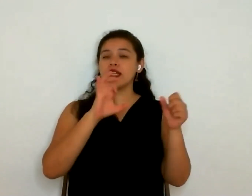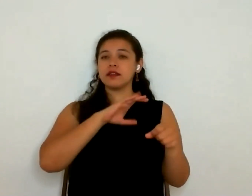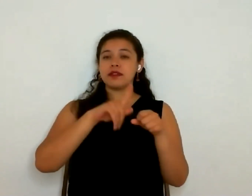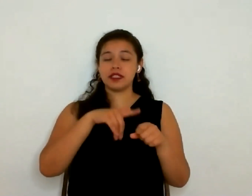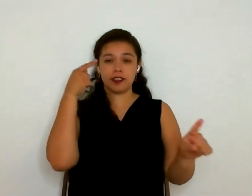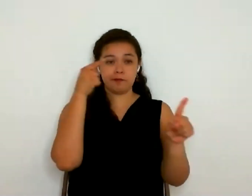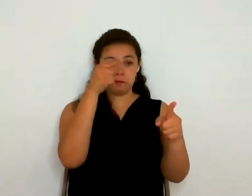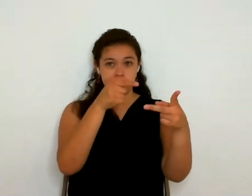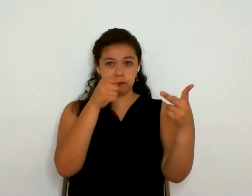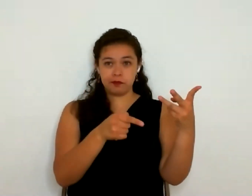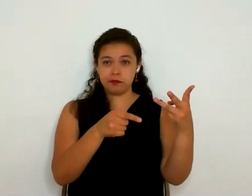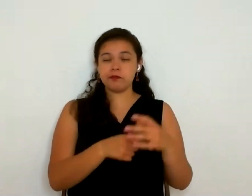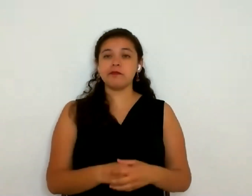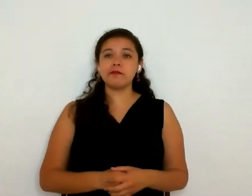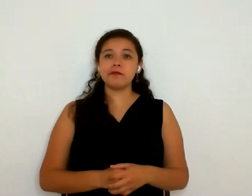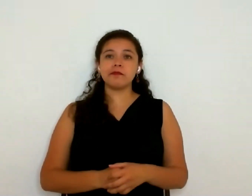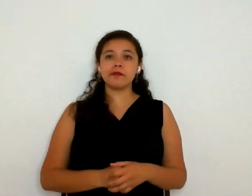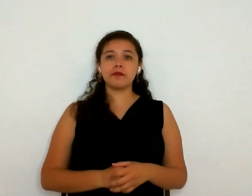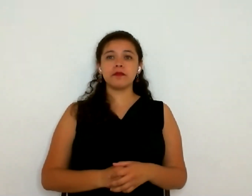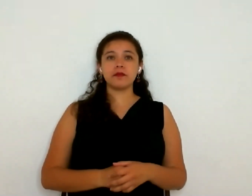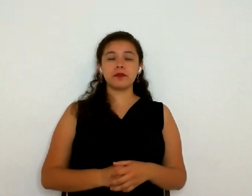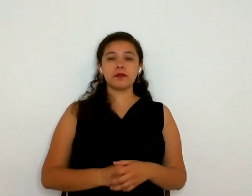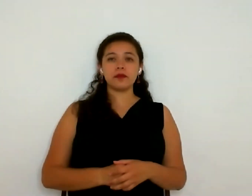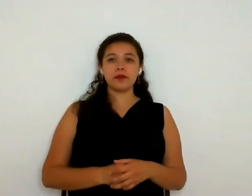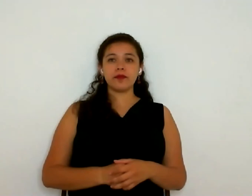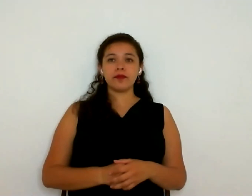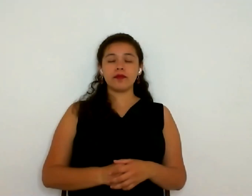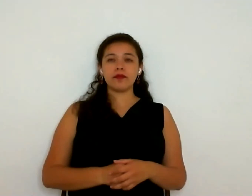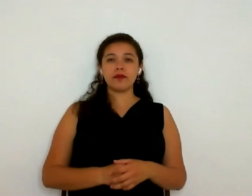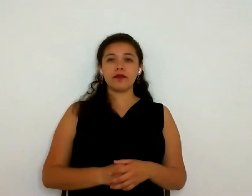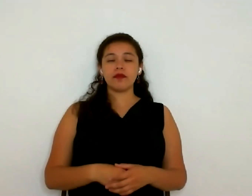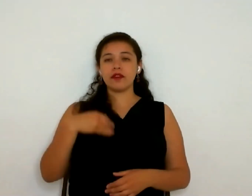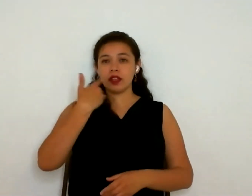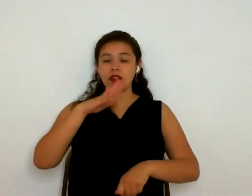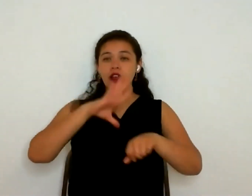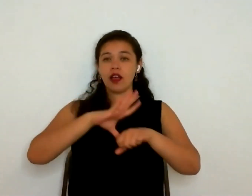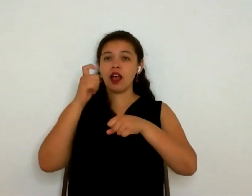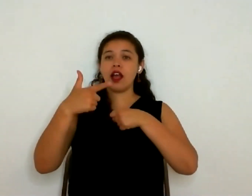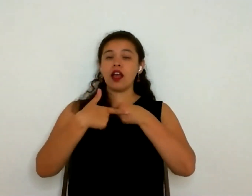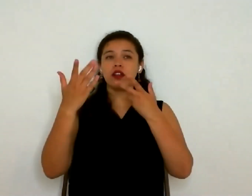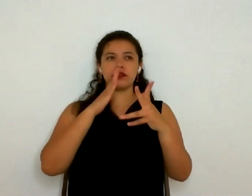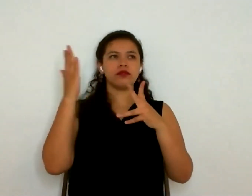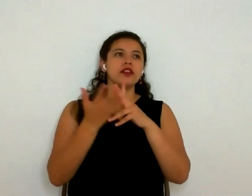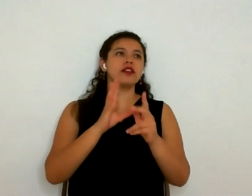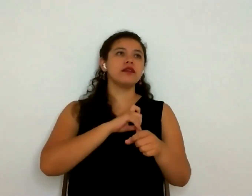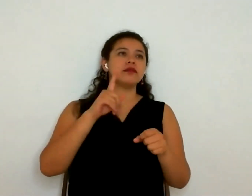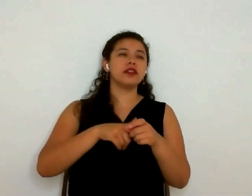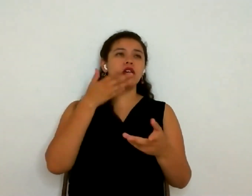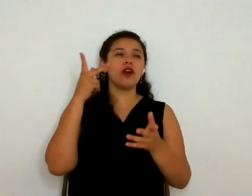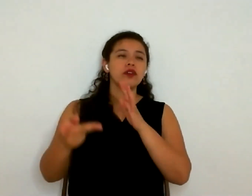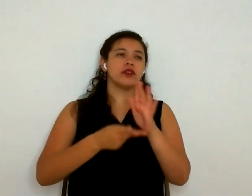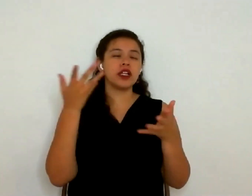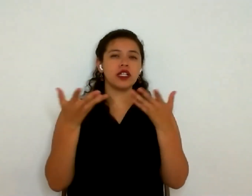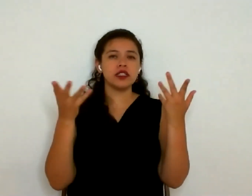en particular sobre él ahora si quieren que profundicemos en alguna parte en especial del estudio de nuevo por lo hacemos